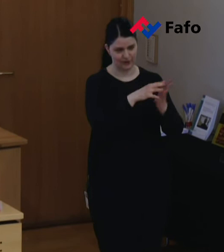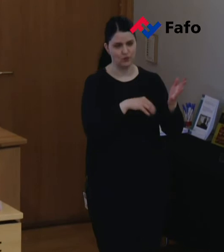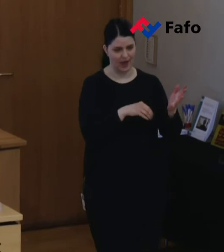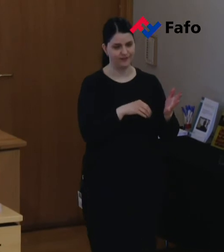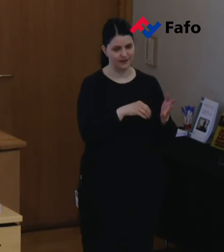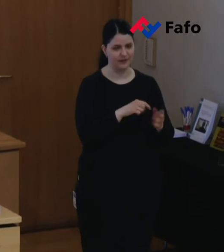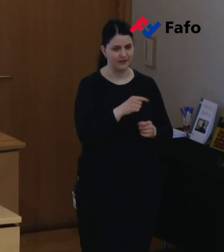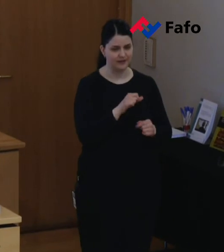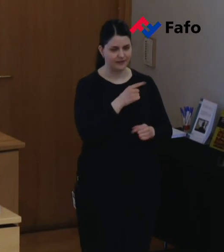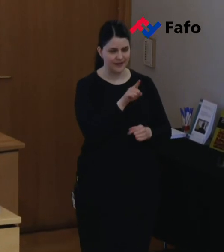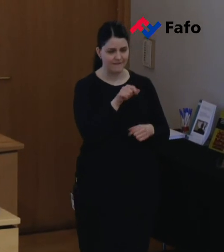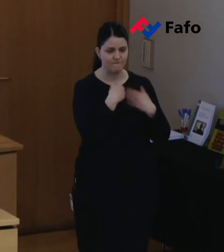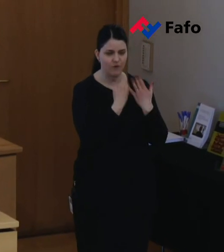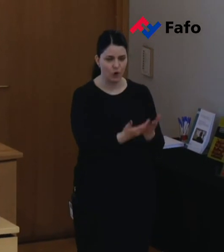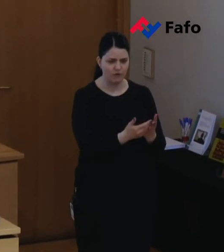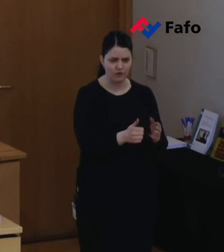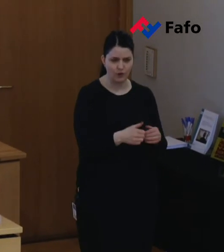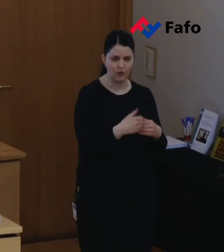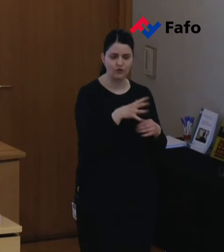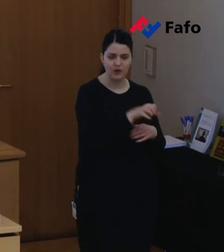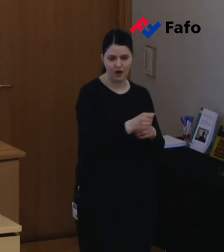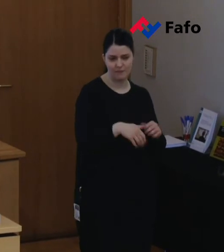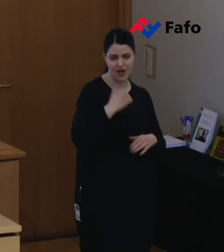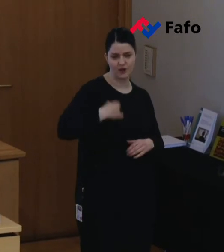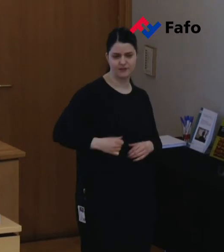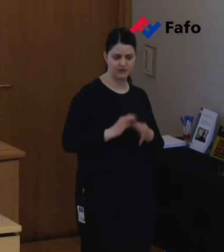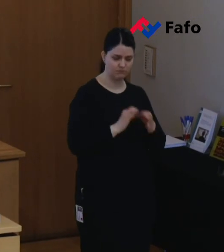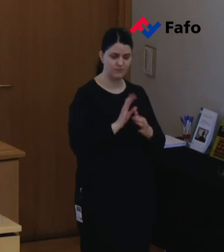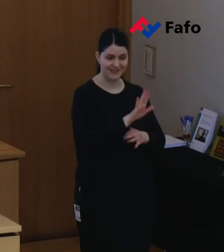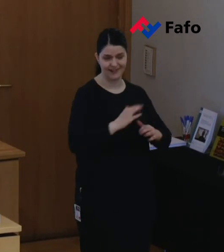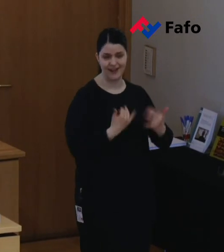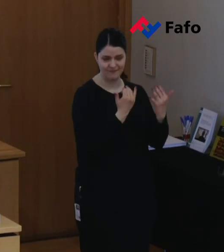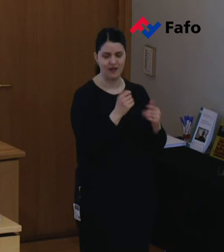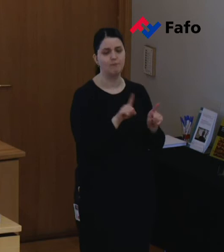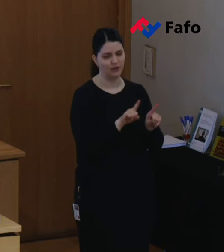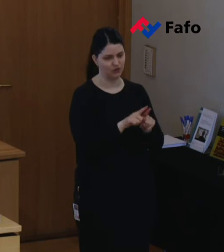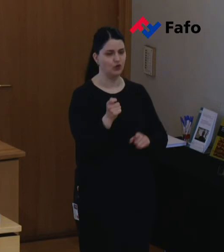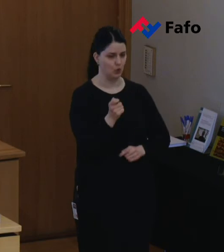det de får lov å ta mer ansvar av livet tilbake, det har hatt betydning.